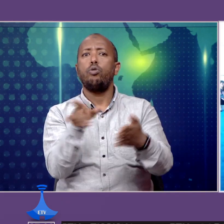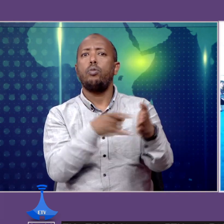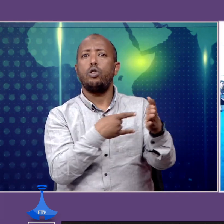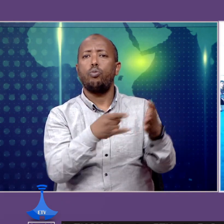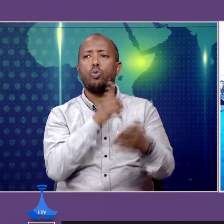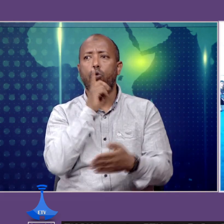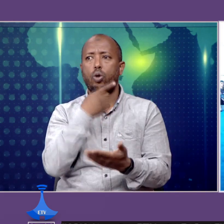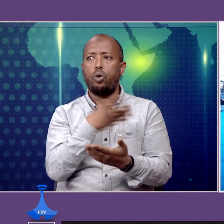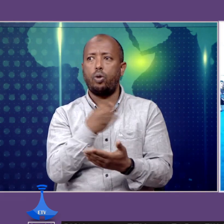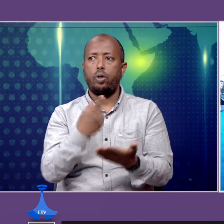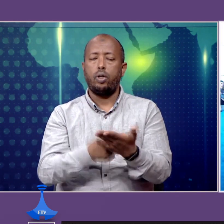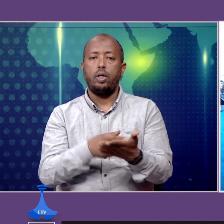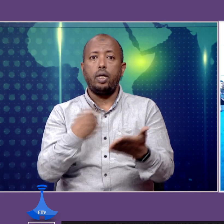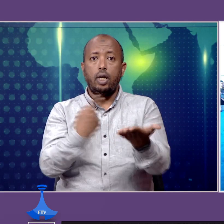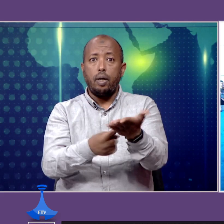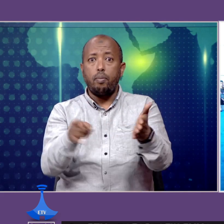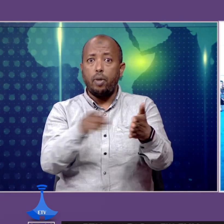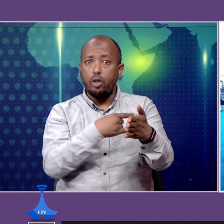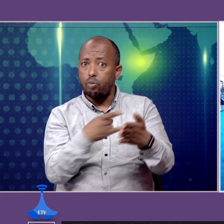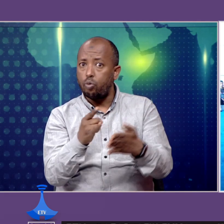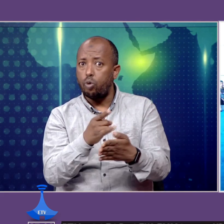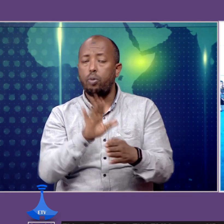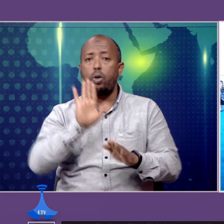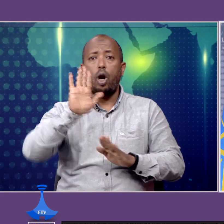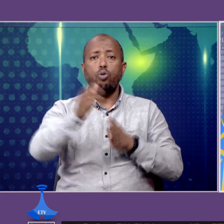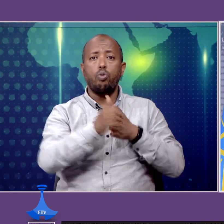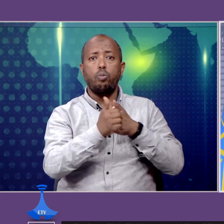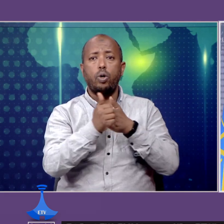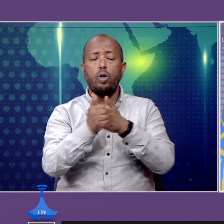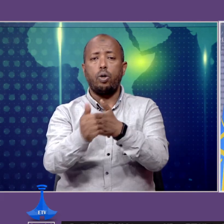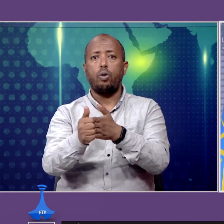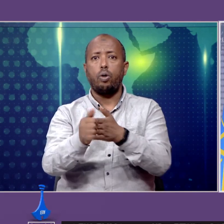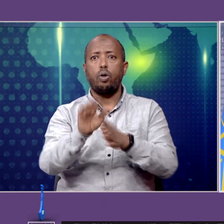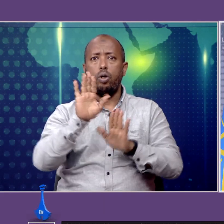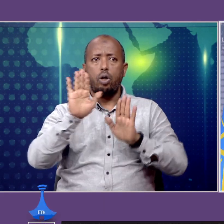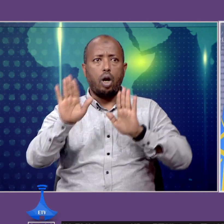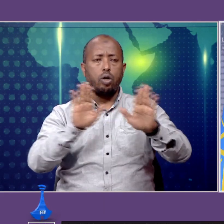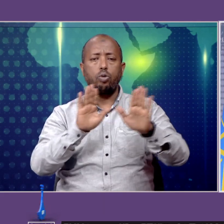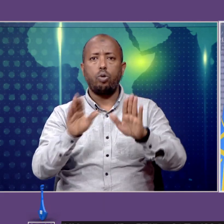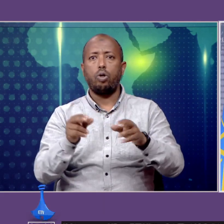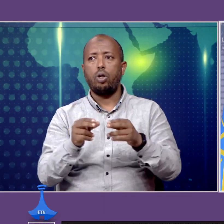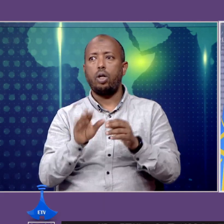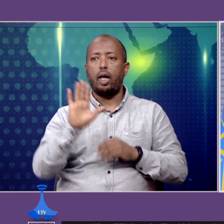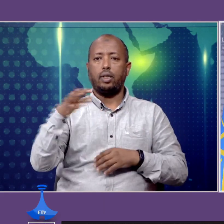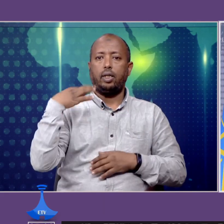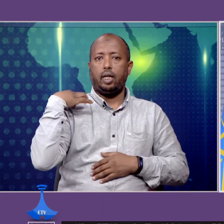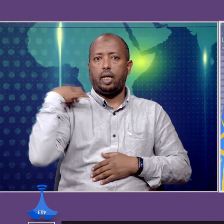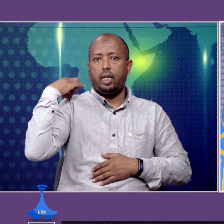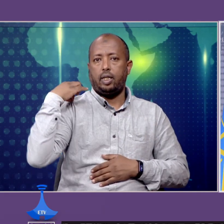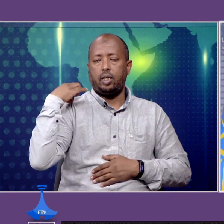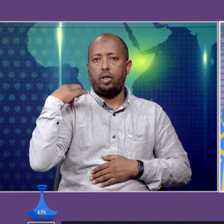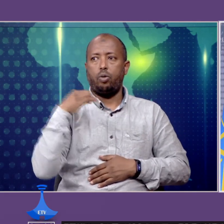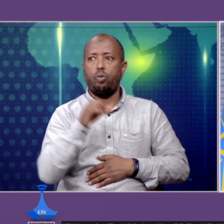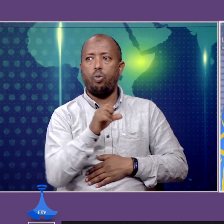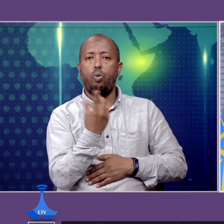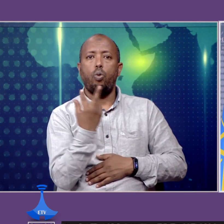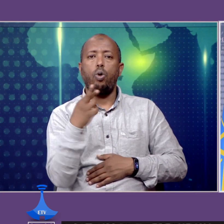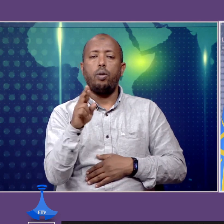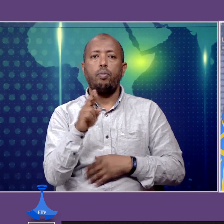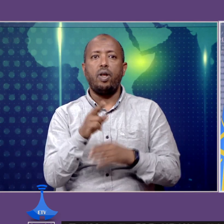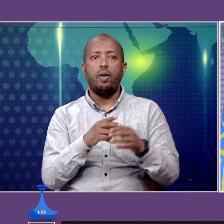ህዝብ መዝሙር የሚዘመረው መሪዎች ለባይላተራል ለኦፊሻል ወይም ደግሞ ለይፋዊ ጉብኝት